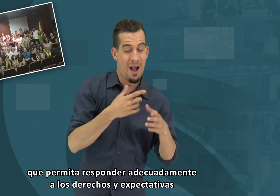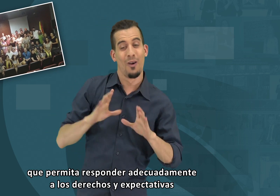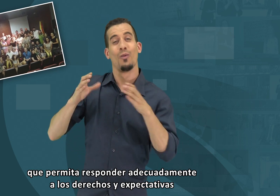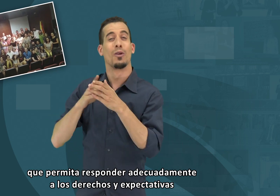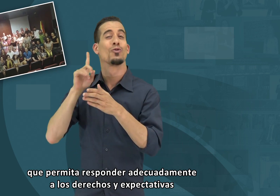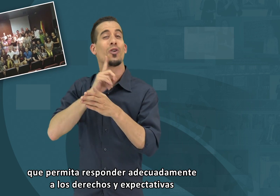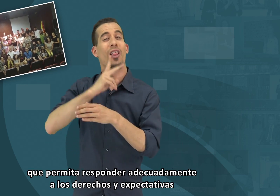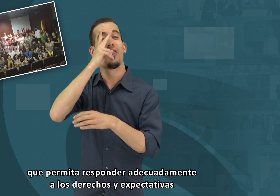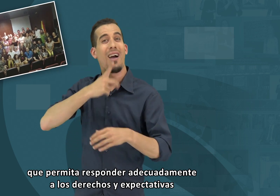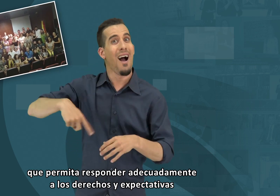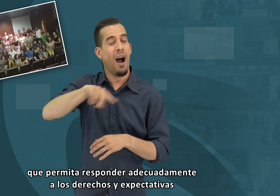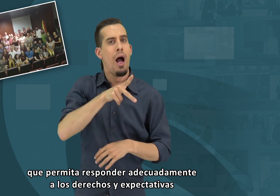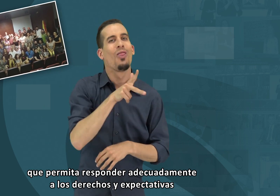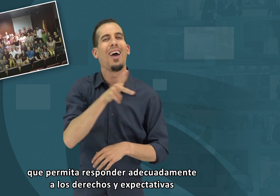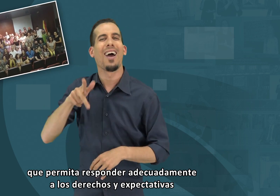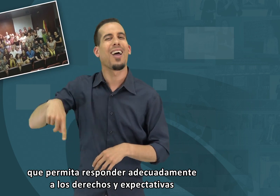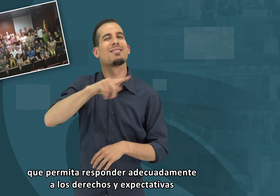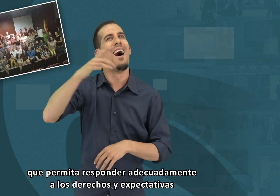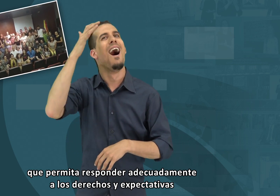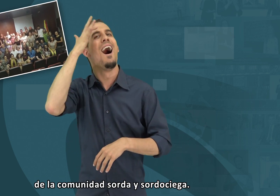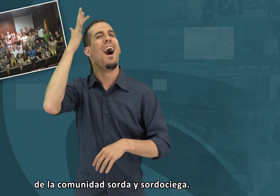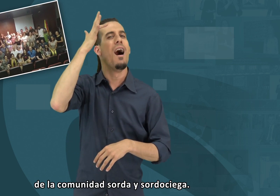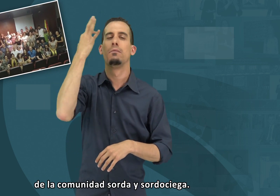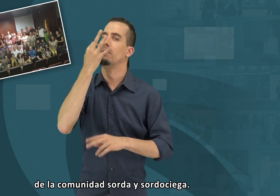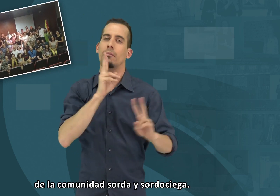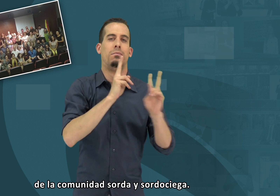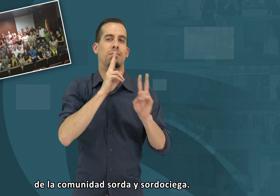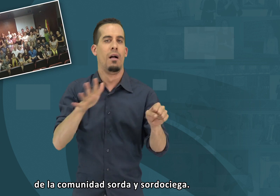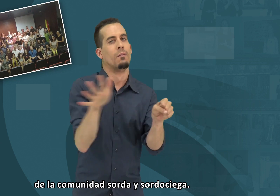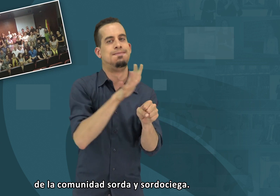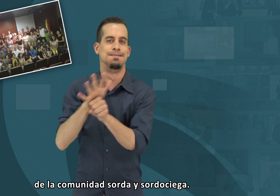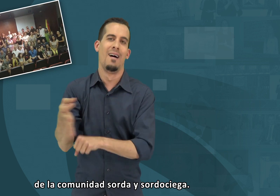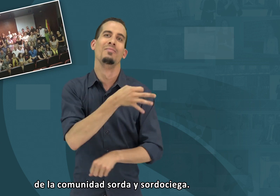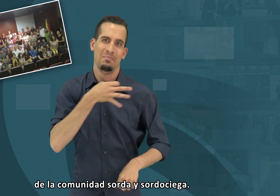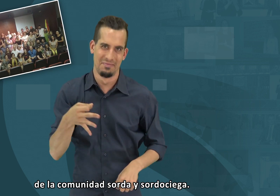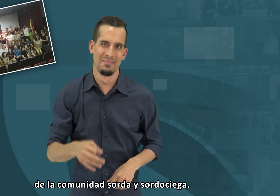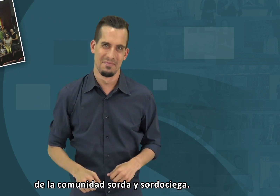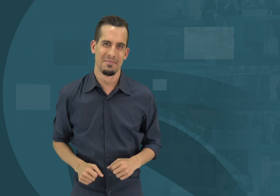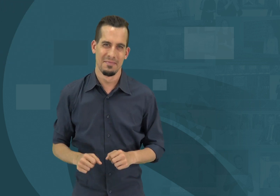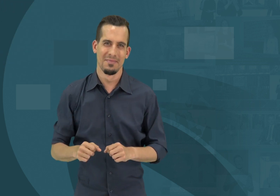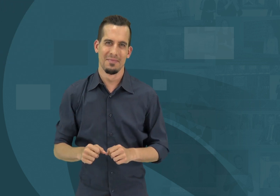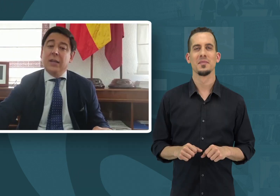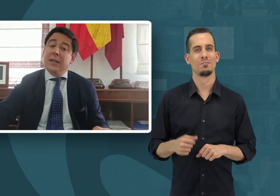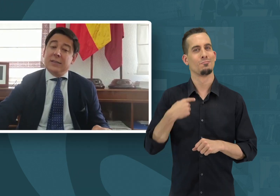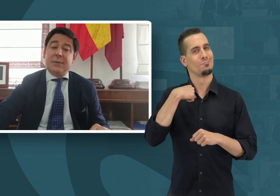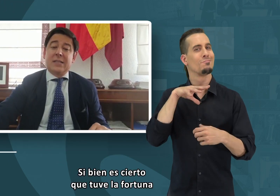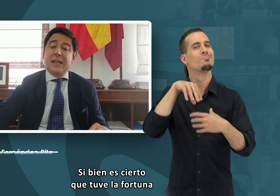responder adecuadamente a los derechos y expectativas de la comunidad sorda y sordociega. Si bien es cierto